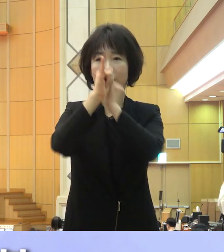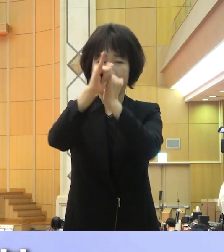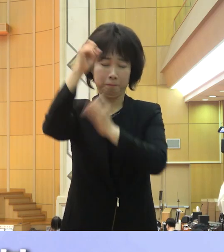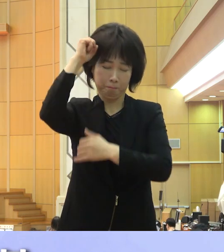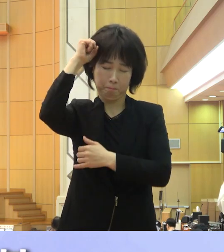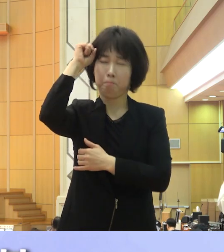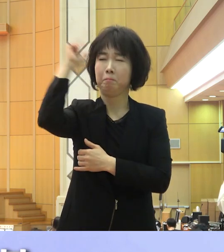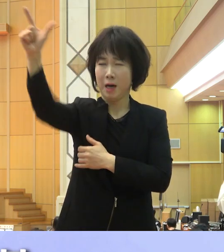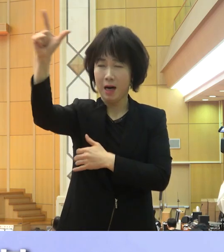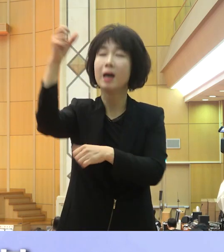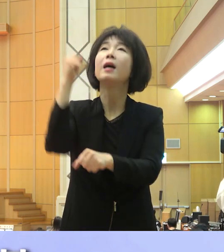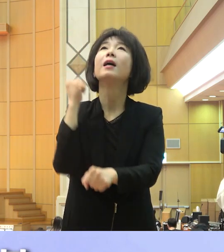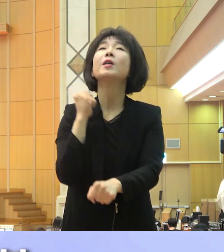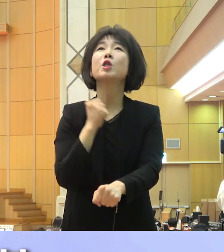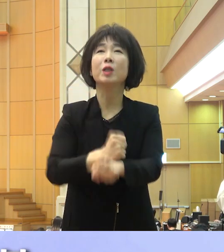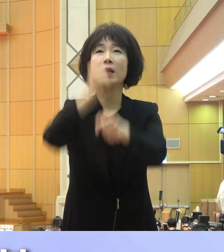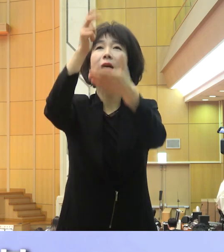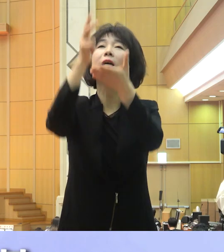보리라.